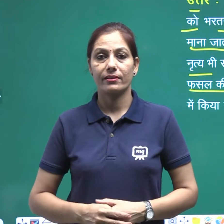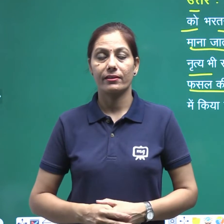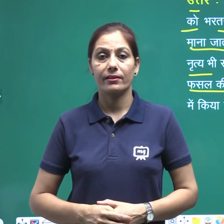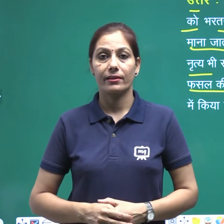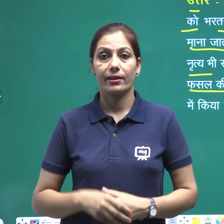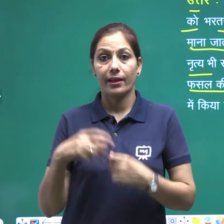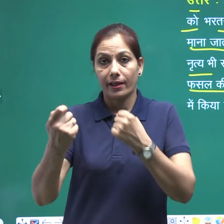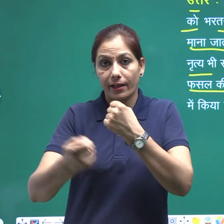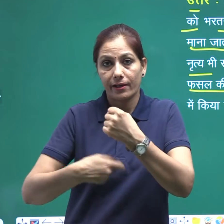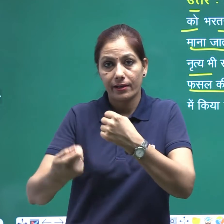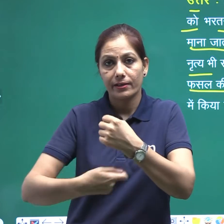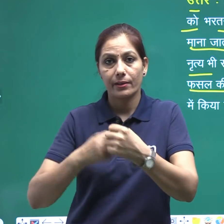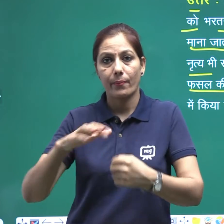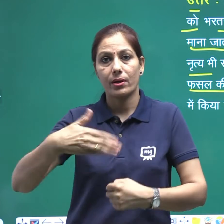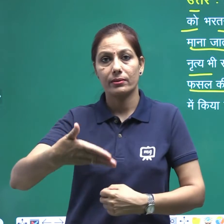कटाई के बाद